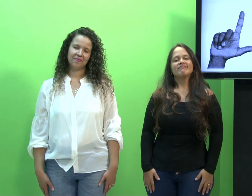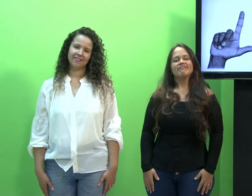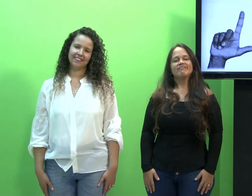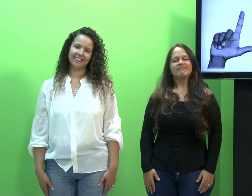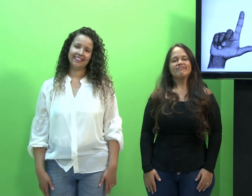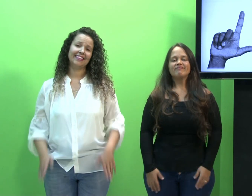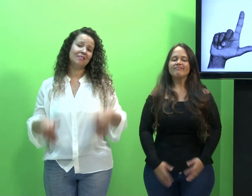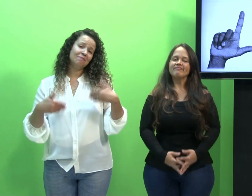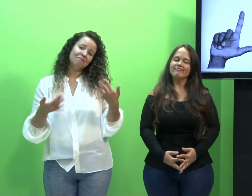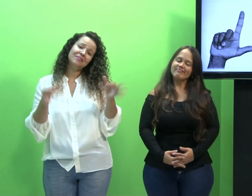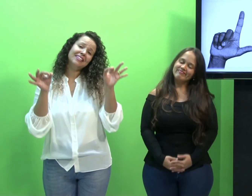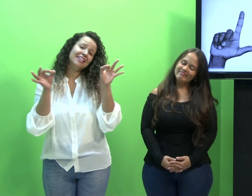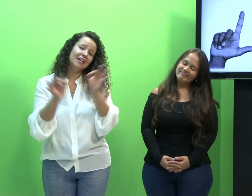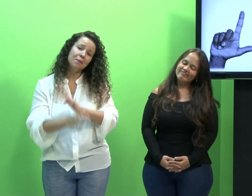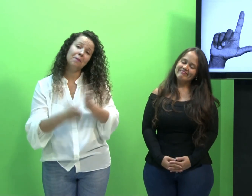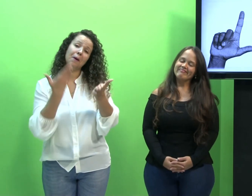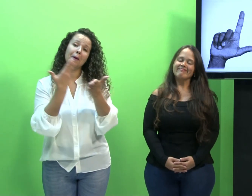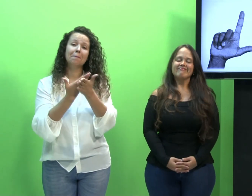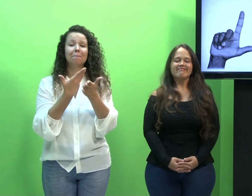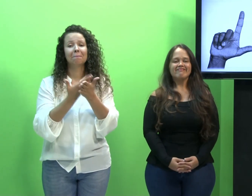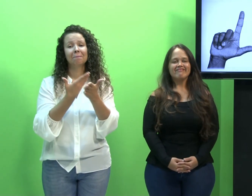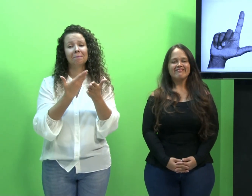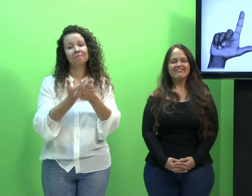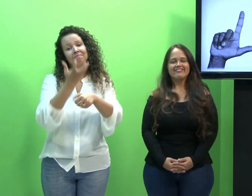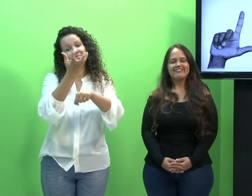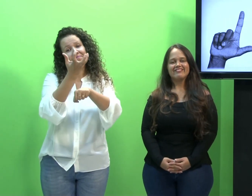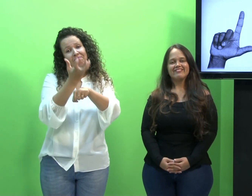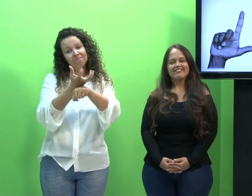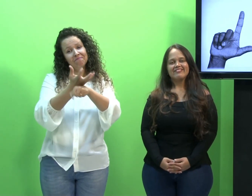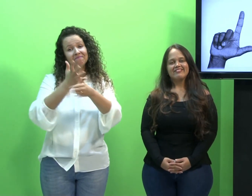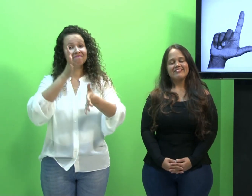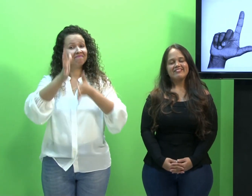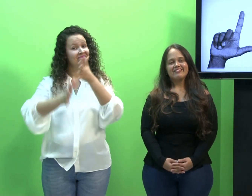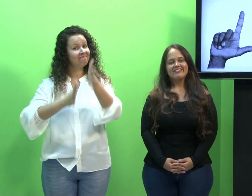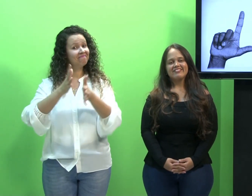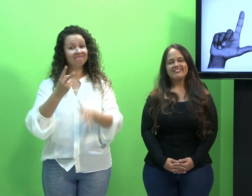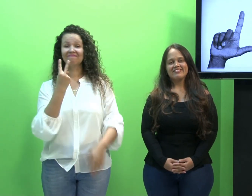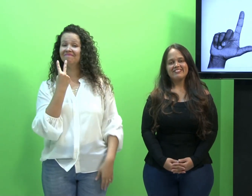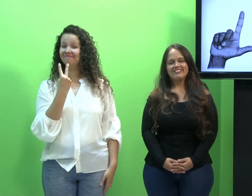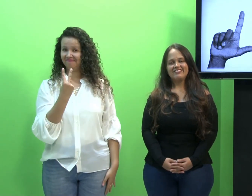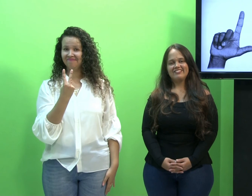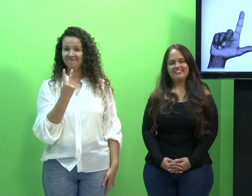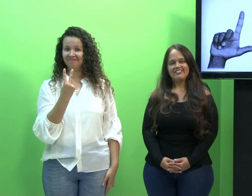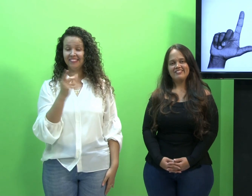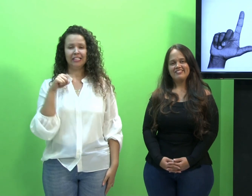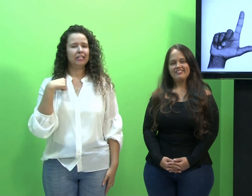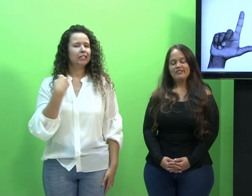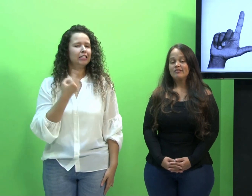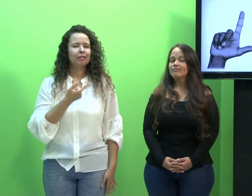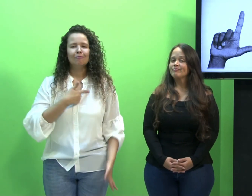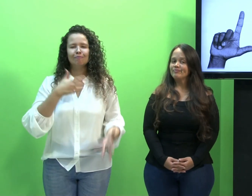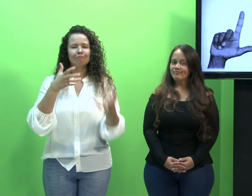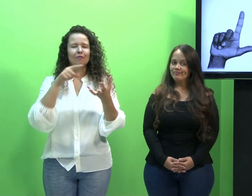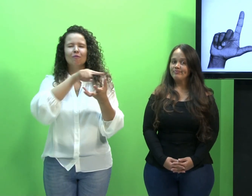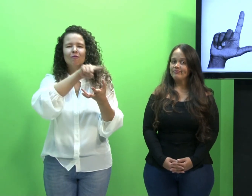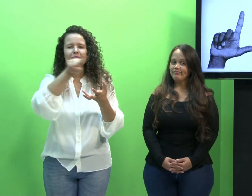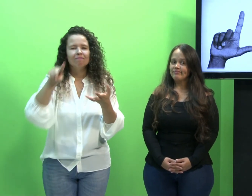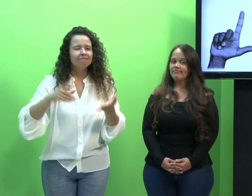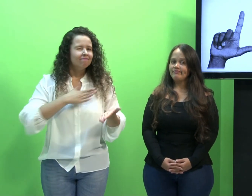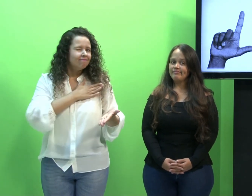Terminamos assim nossas aulas da disciplina Libras 2. Desejamos que vocês continuem interessados na disciplina